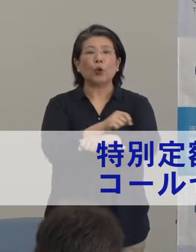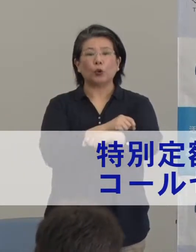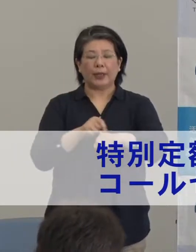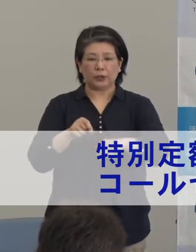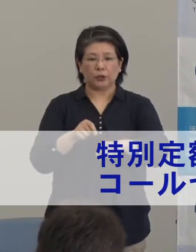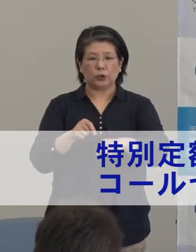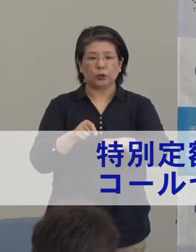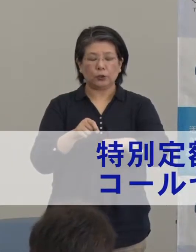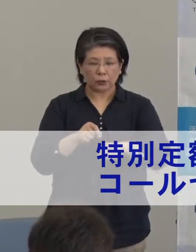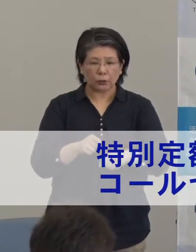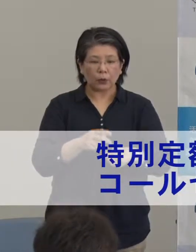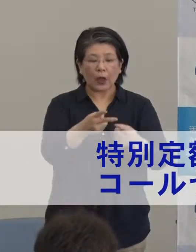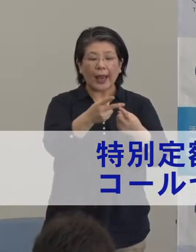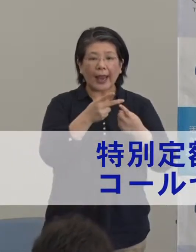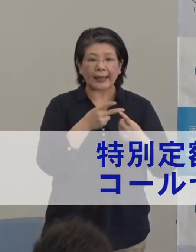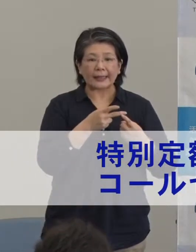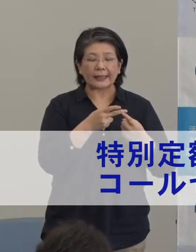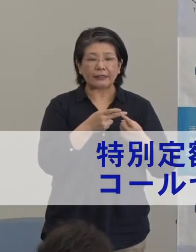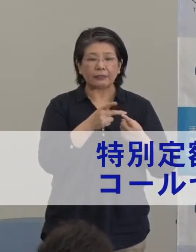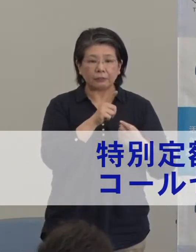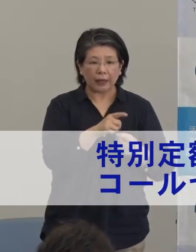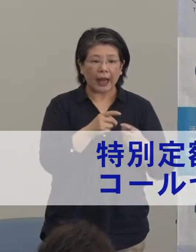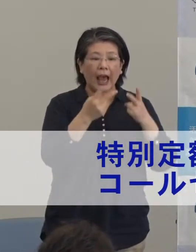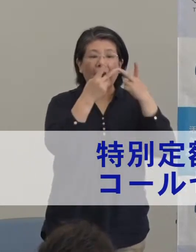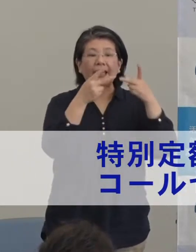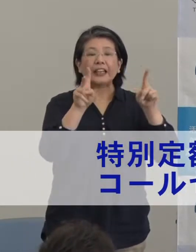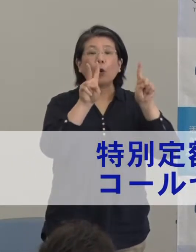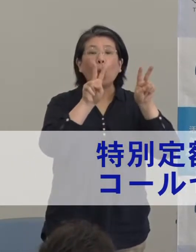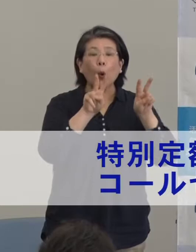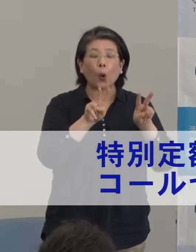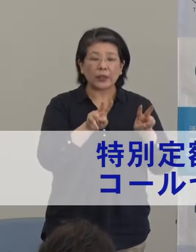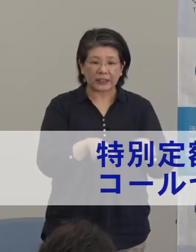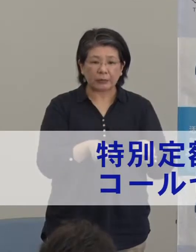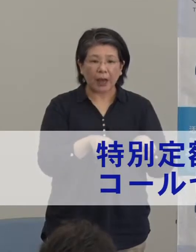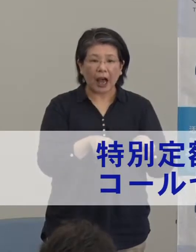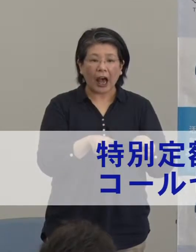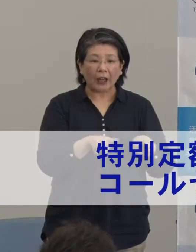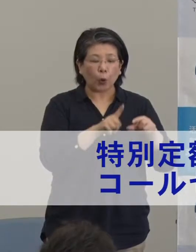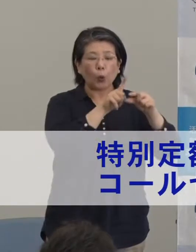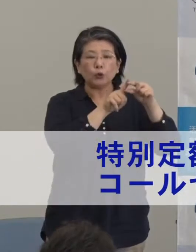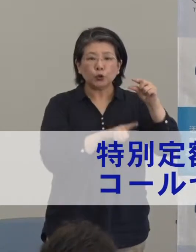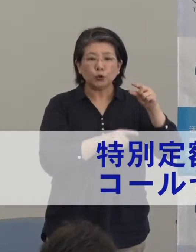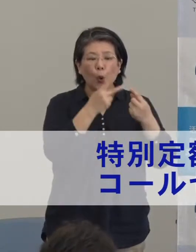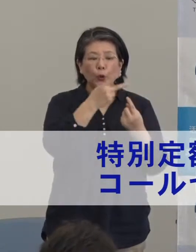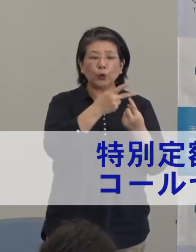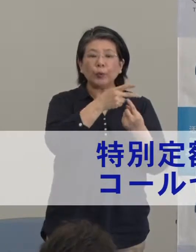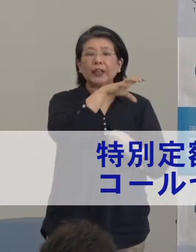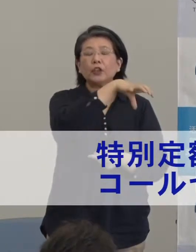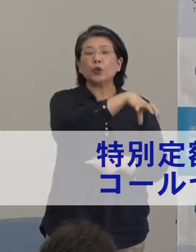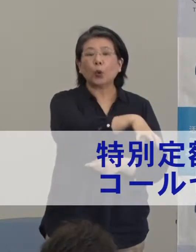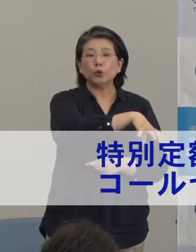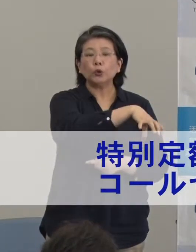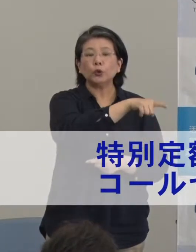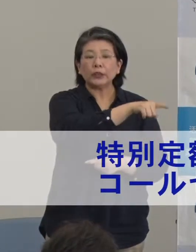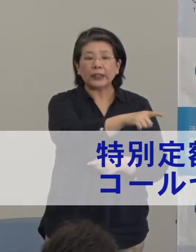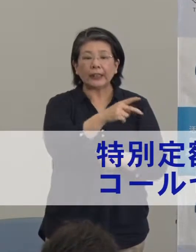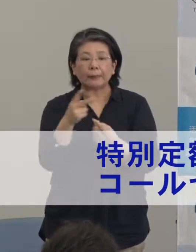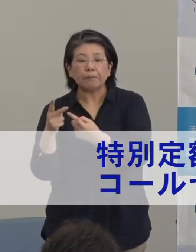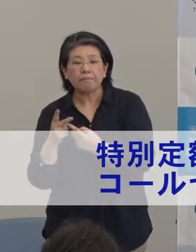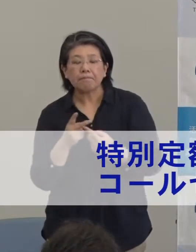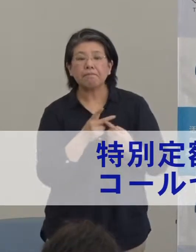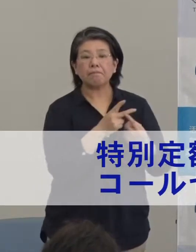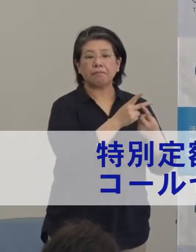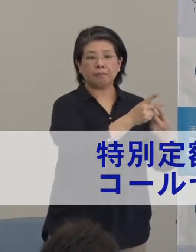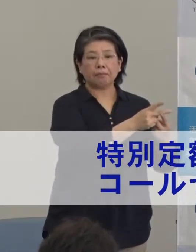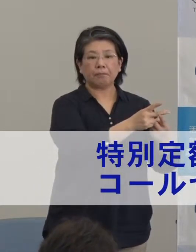筒の返信先がですね、広島中央郵便局の支所箱宛てとなっております。ここにも